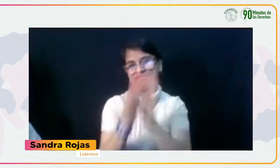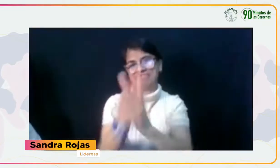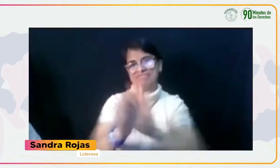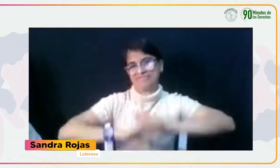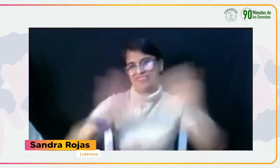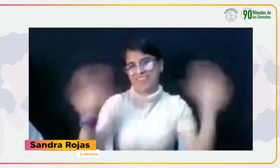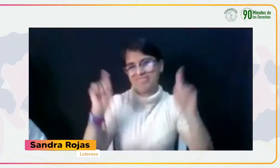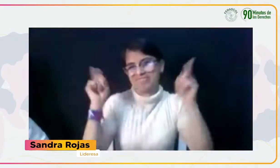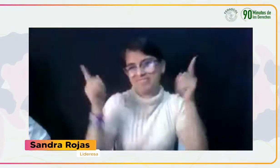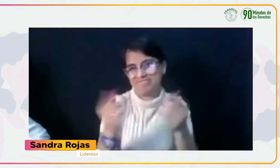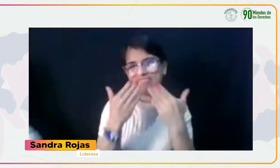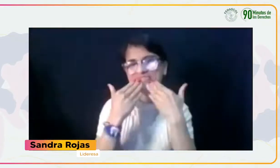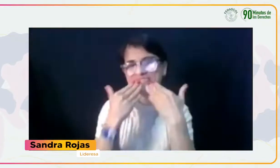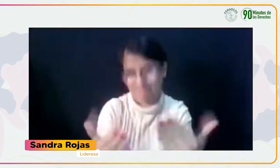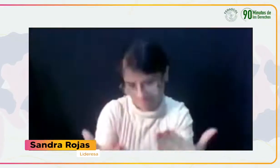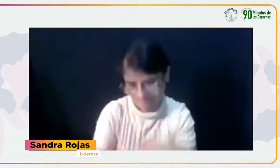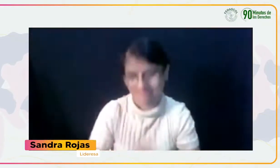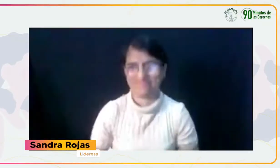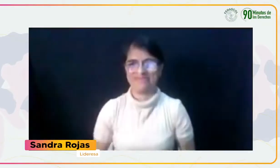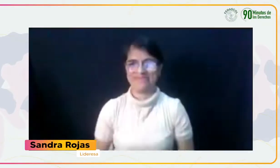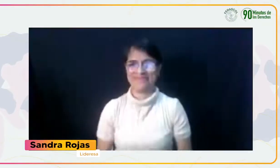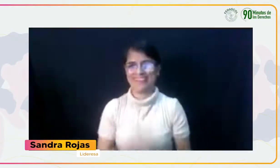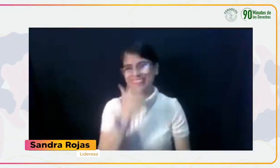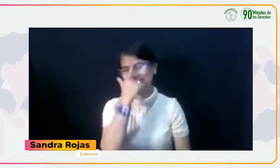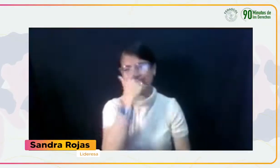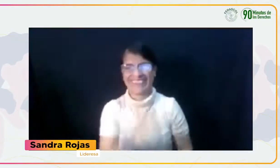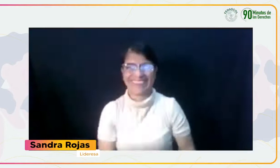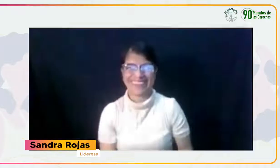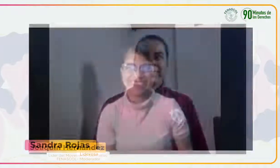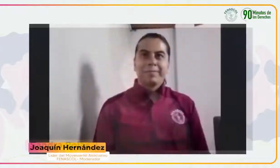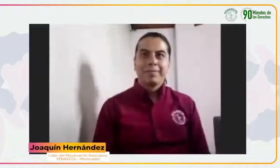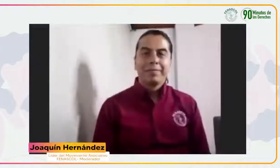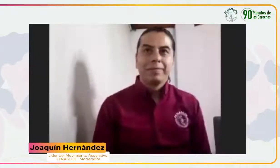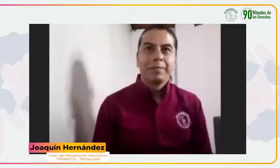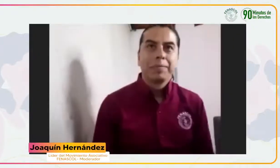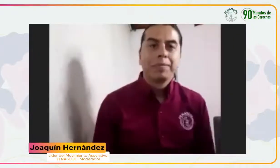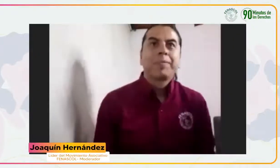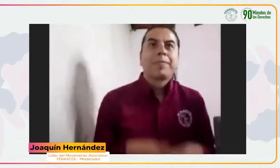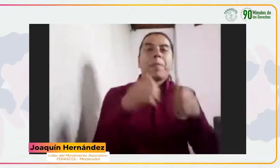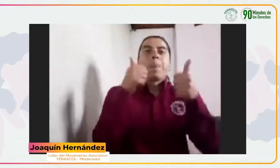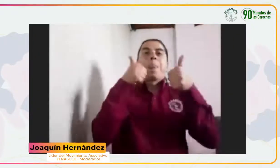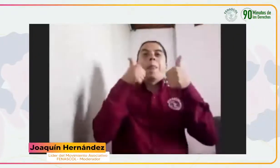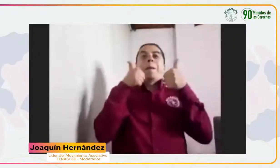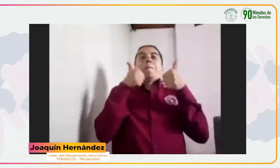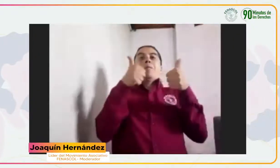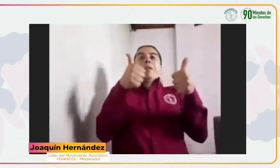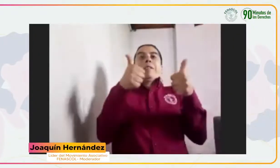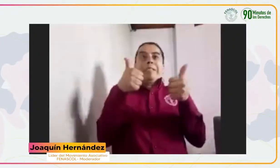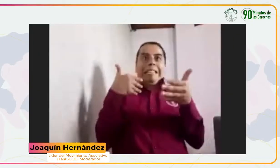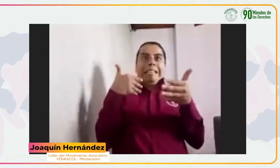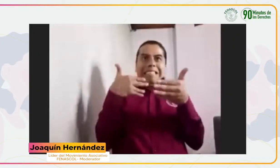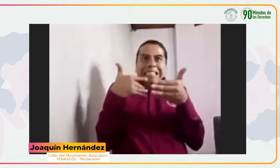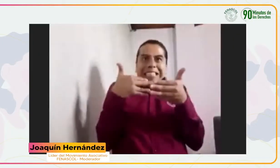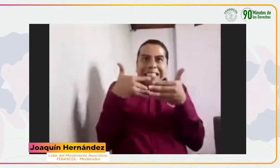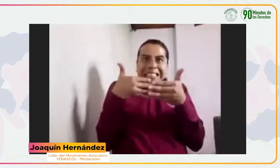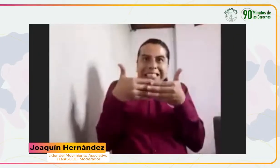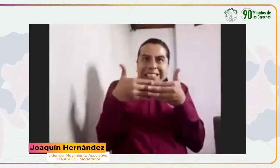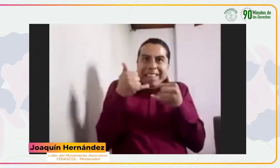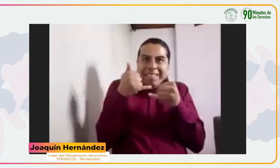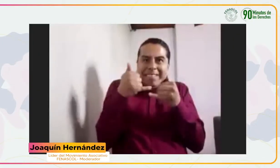ojalá que así sea y ya, era eso mi intervención. Gracias. Bueno, muy bien, ya